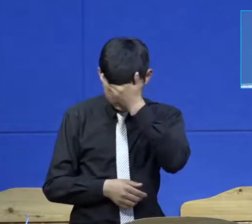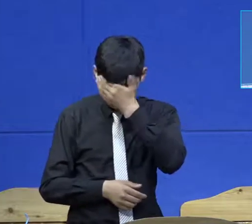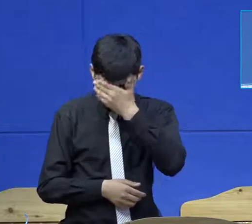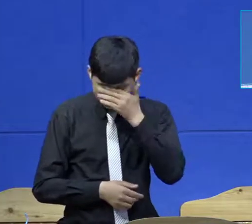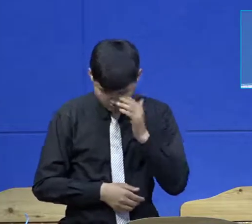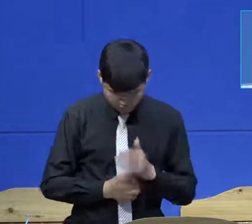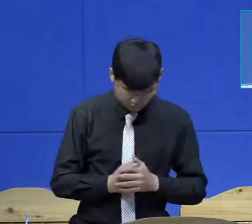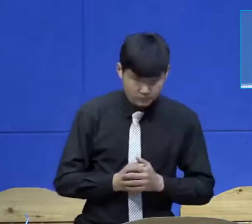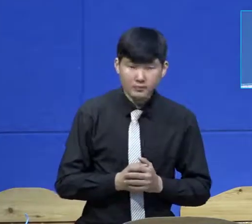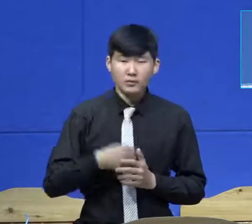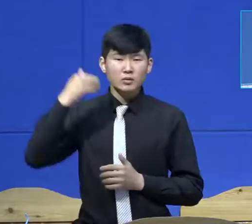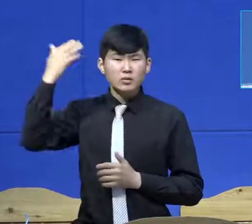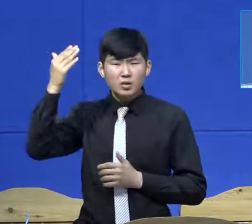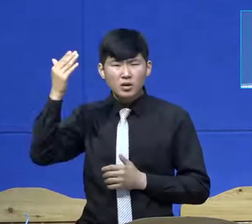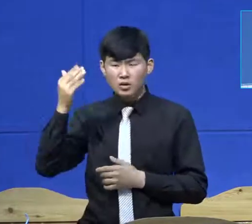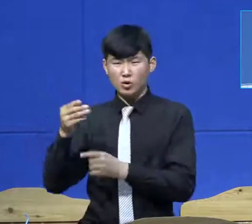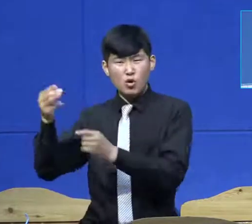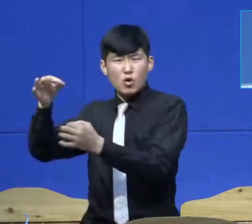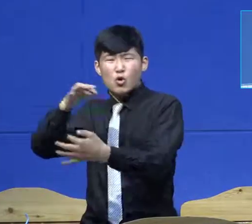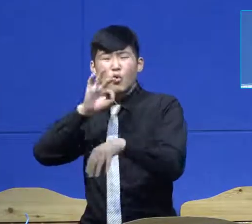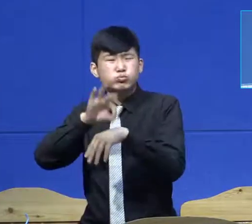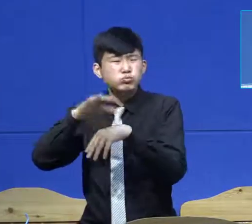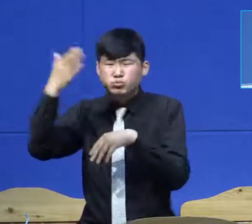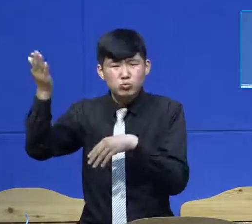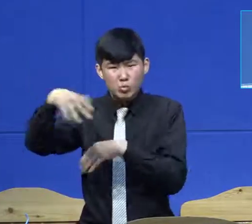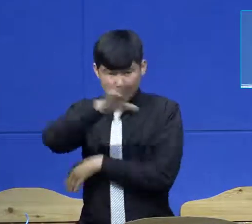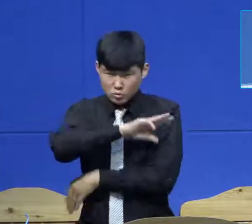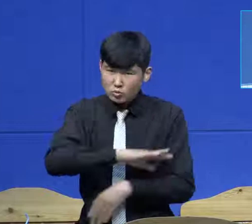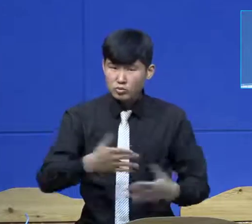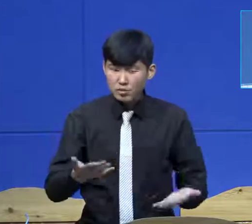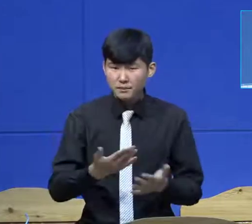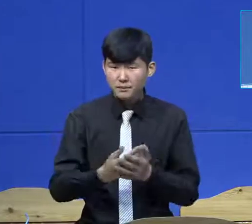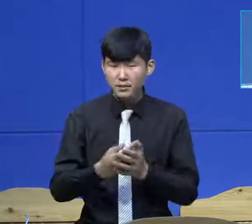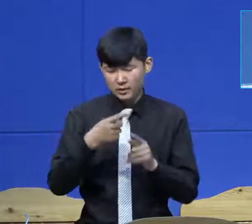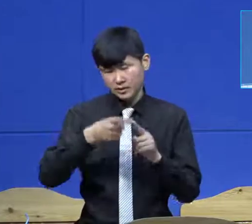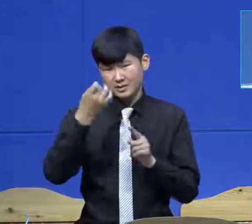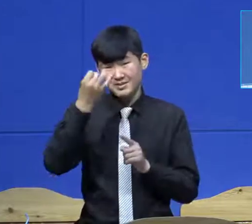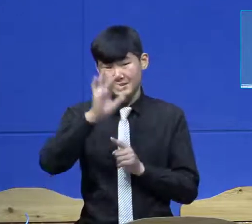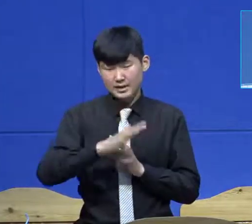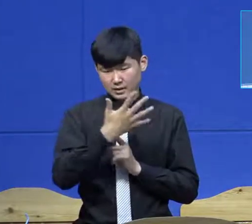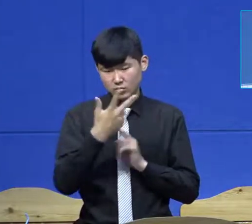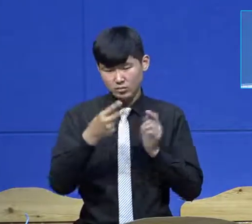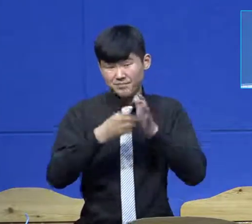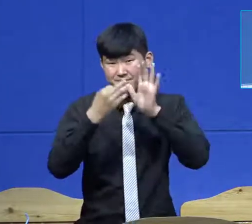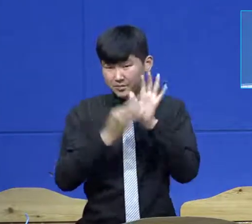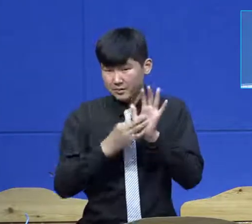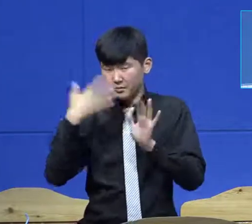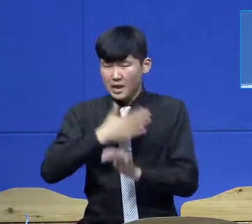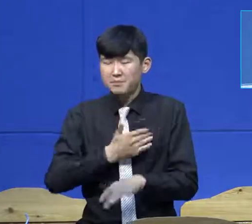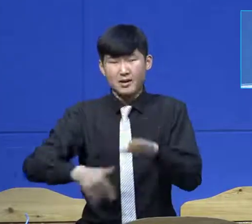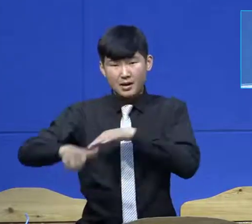хатгагдаж өвдсөн бидний төлөө. Мөн Исая 53-ийн 8-аас харуул. Тэр амьдын